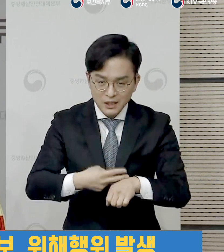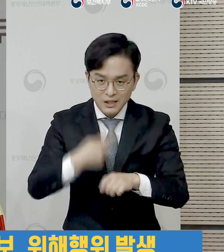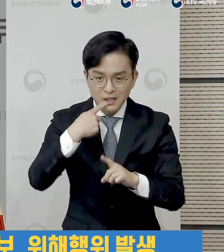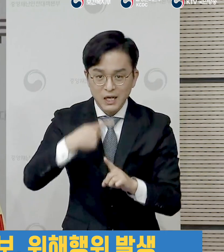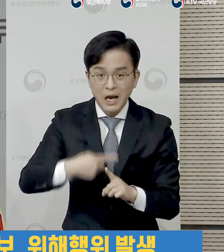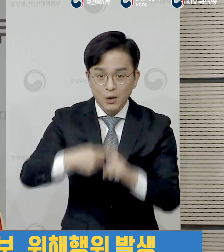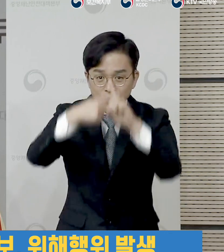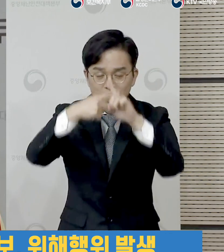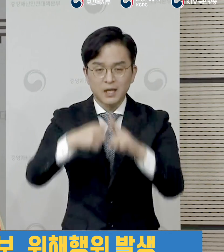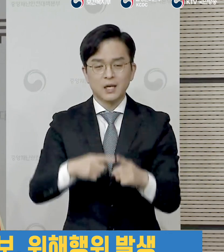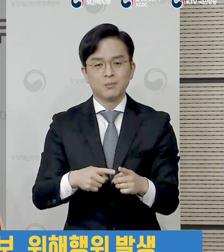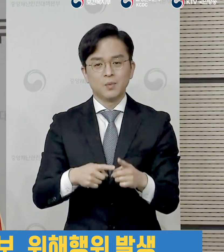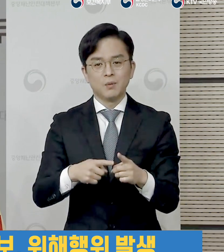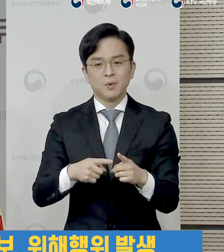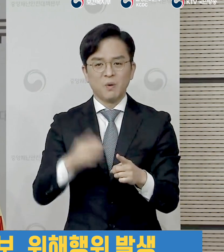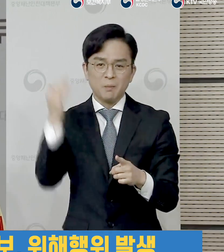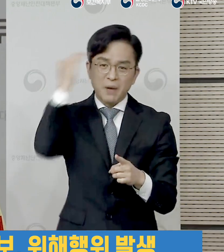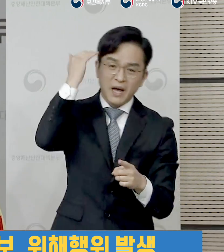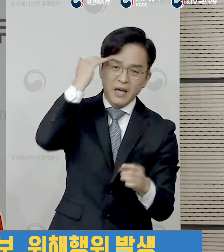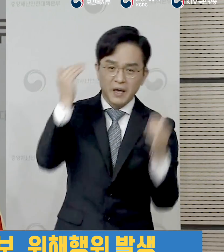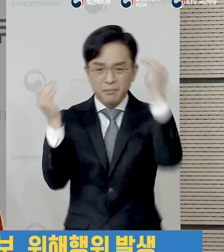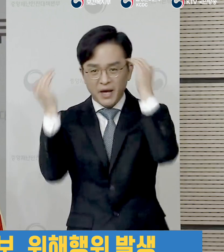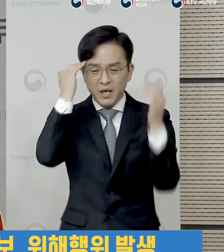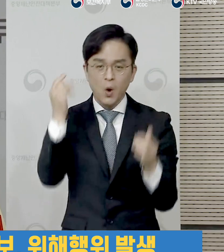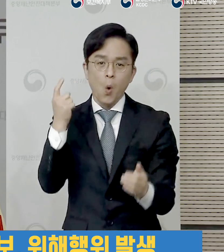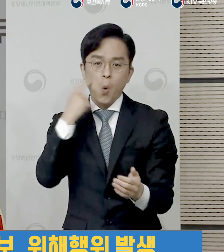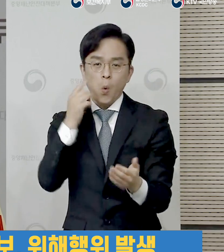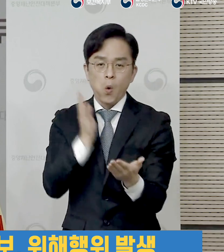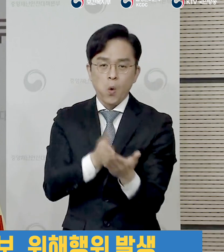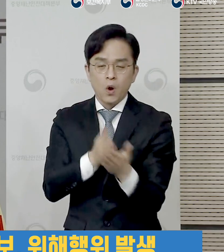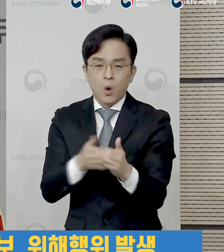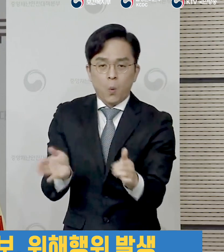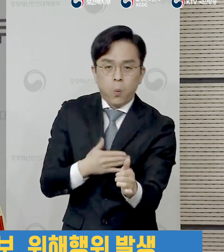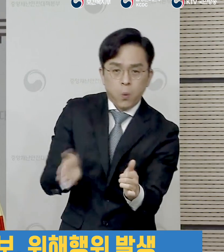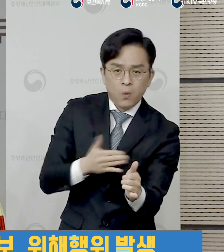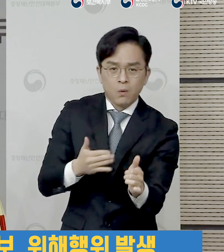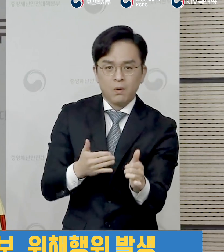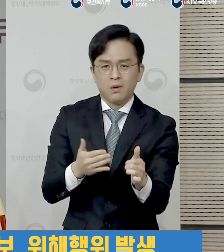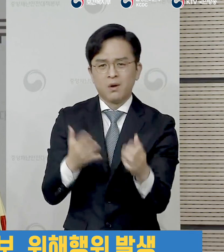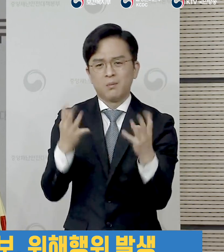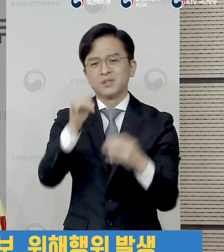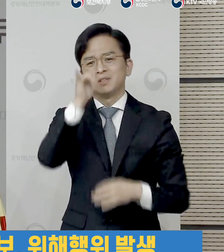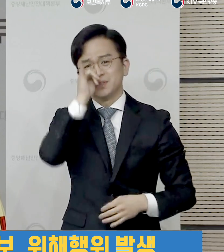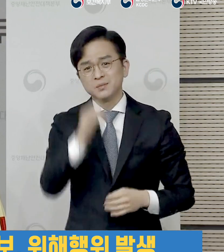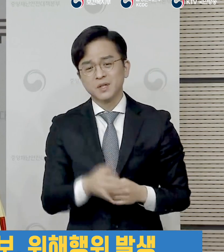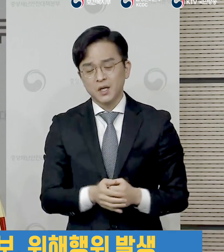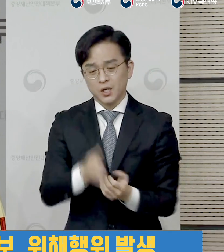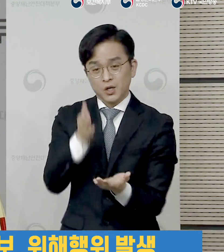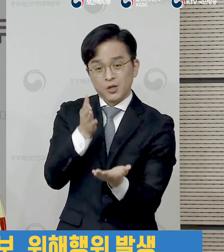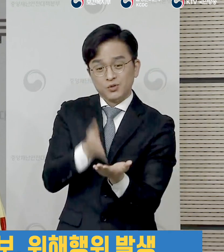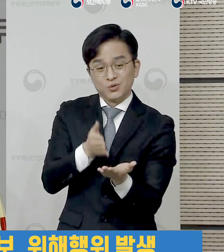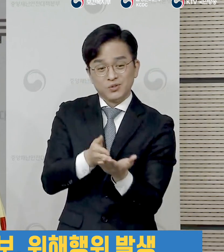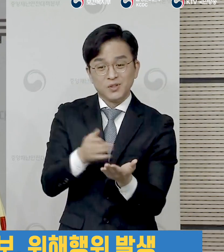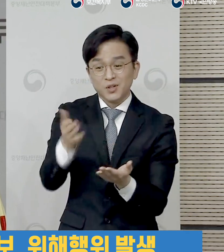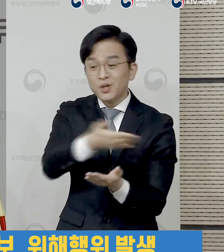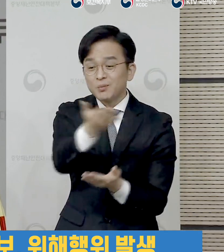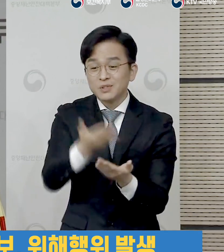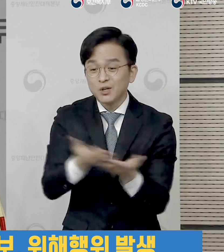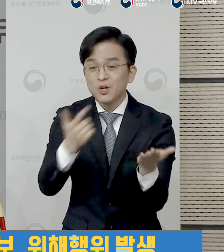유포하거나 위해를 끼치는 행위를 하는 사건이 발생하고 있습니다. 보도자료에서 설명하고